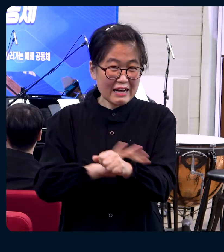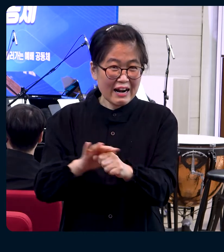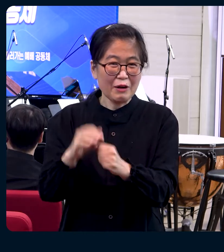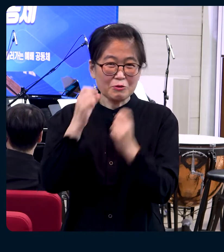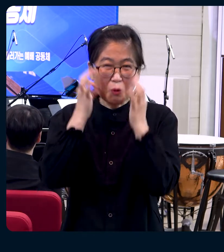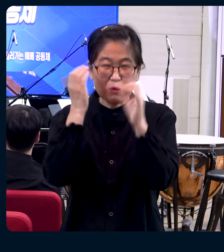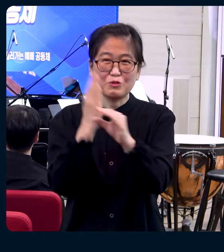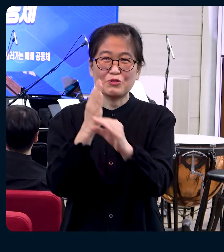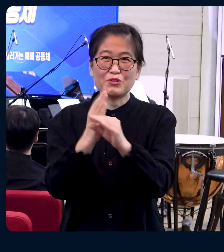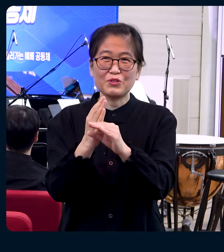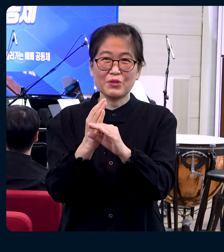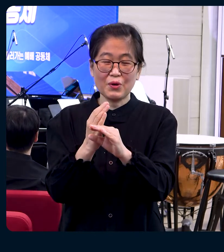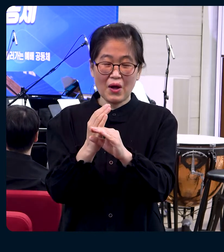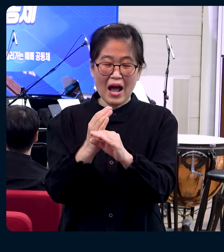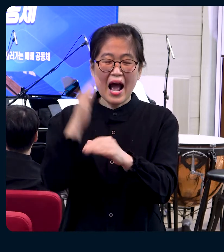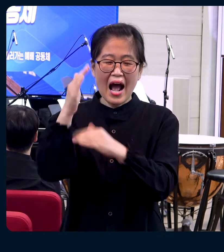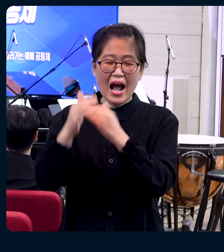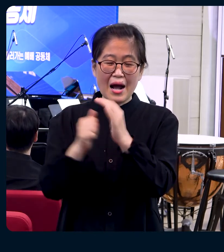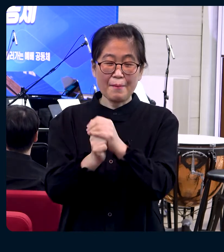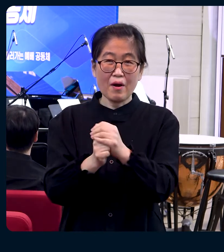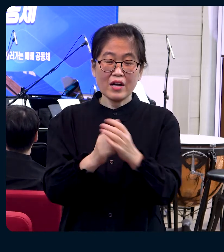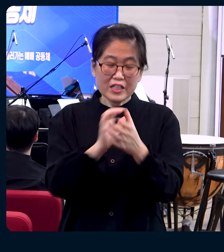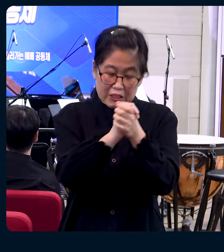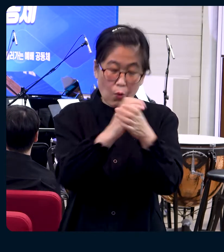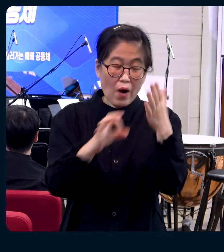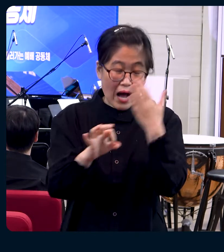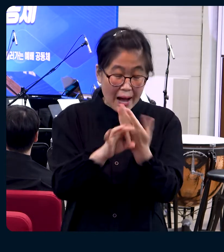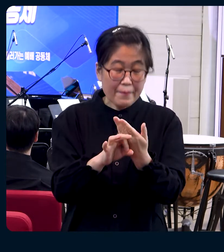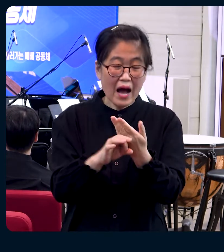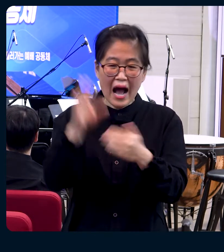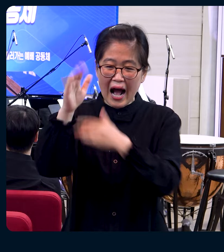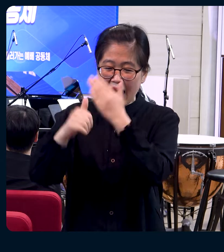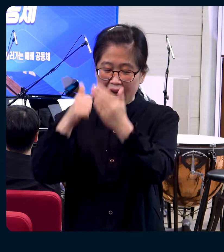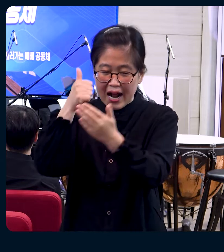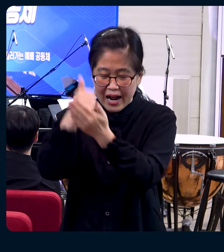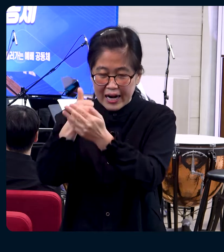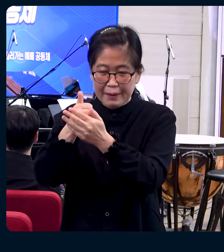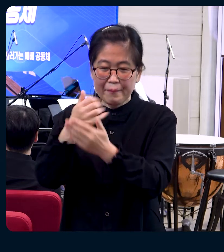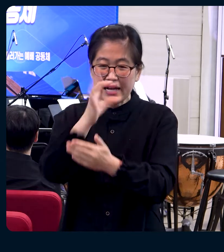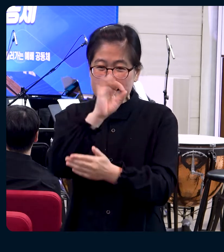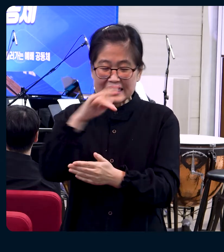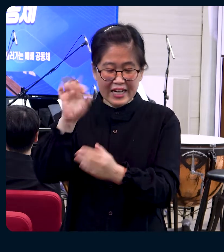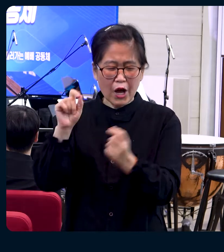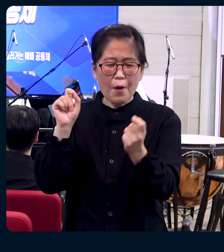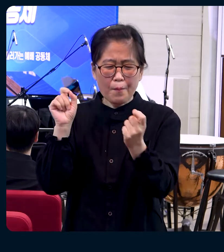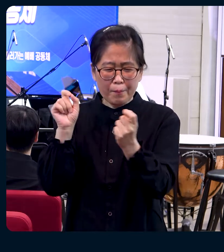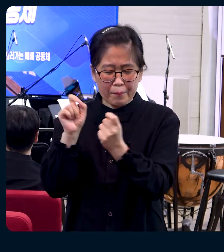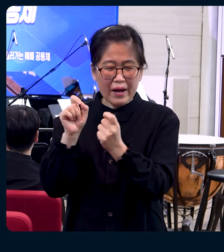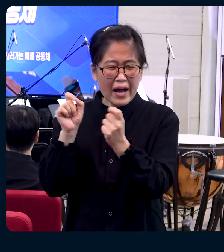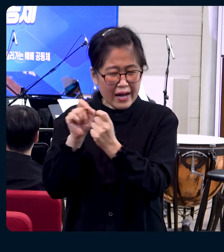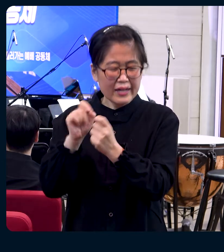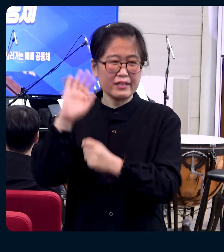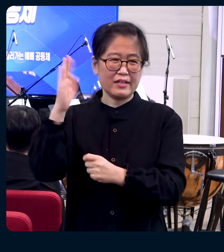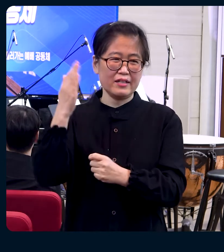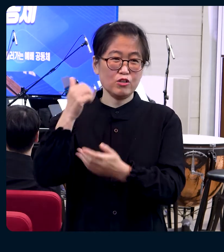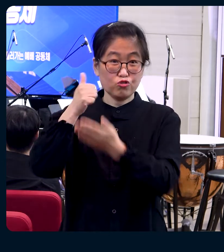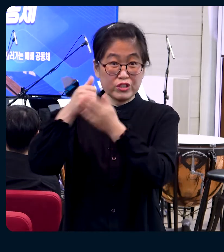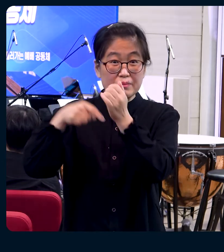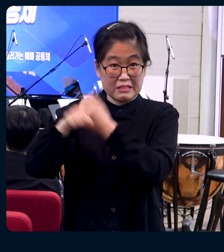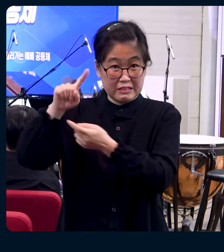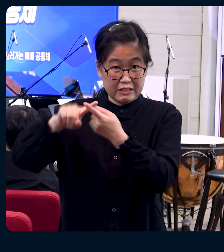하나님의 이상형을 주신 줄로 믿습니다. 그러니까 기도하면 내 뜻대로 되는 것이 아니라 주님의 뜻대로 되더라는